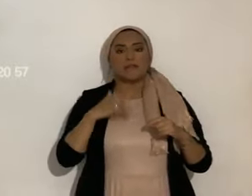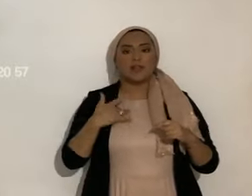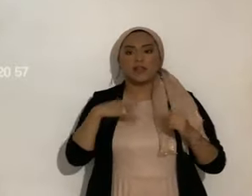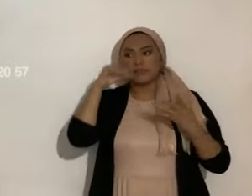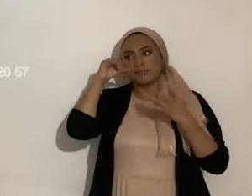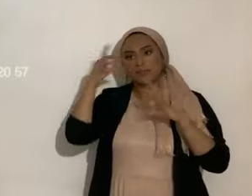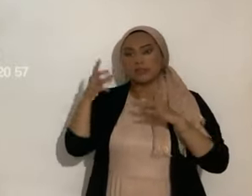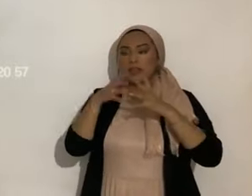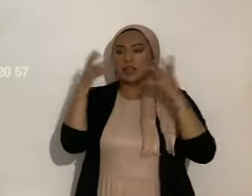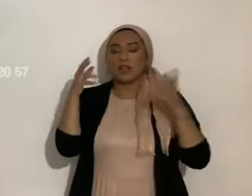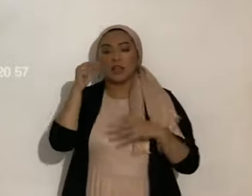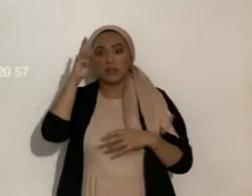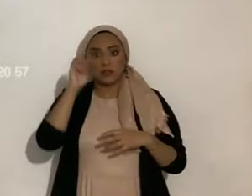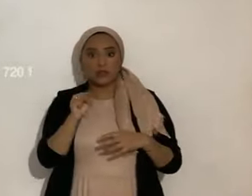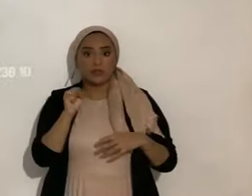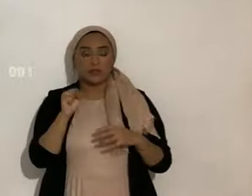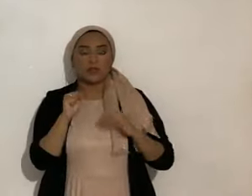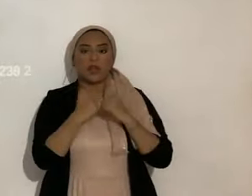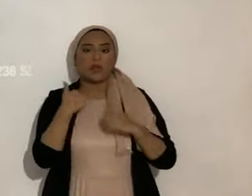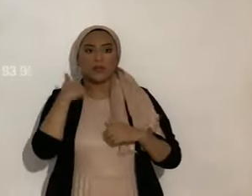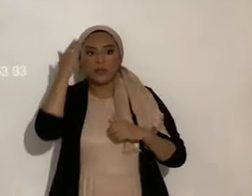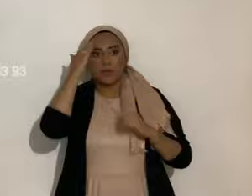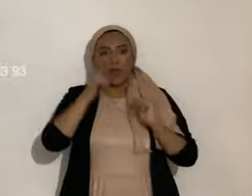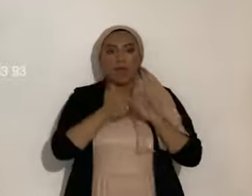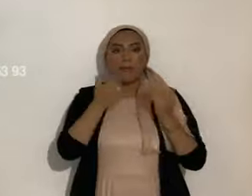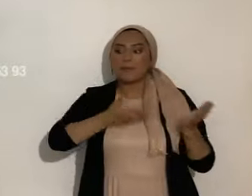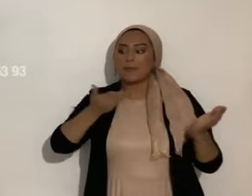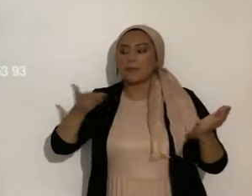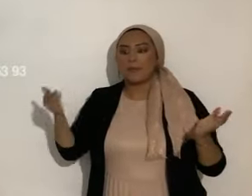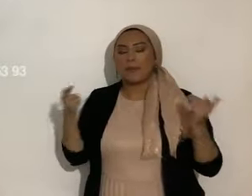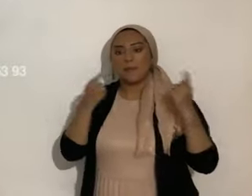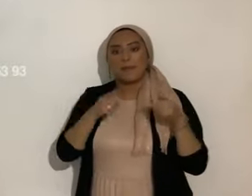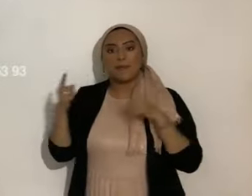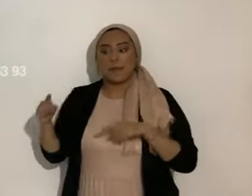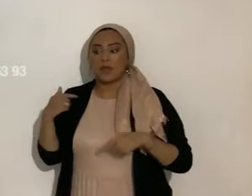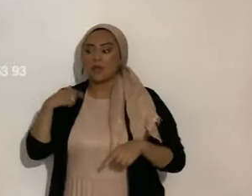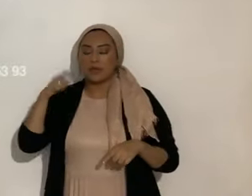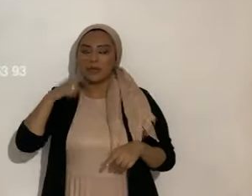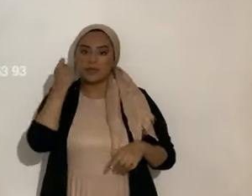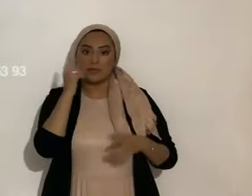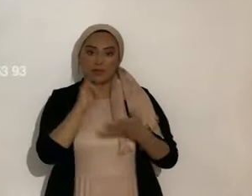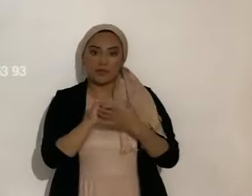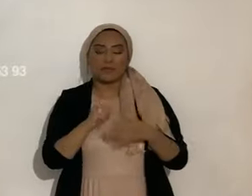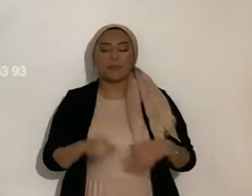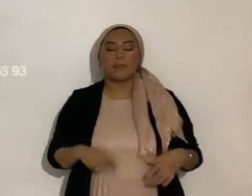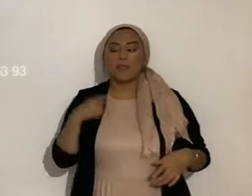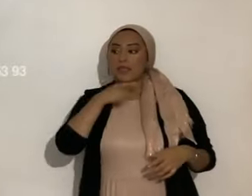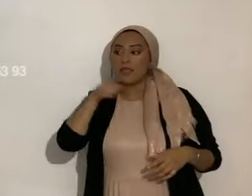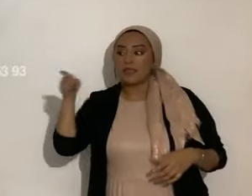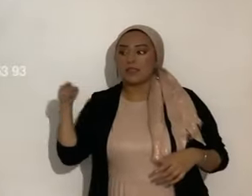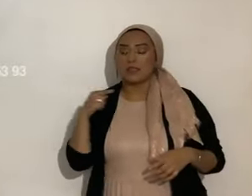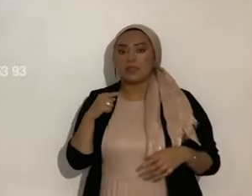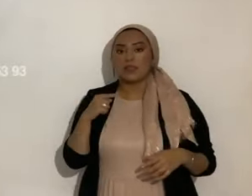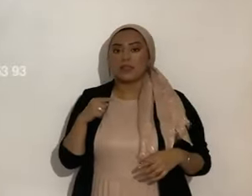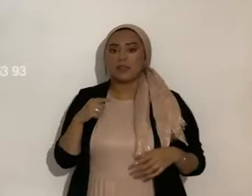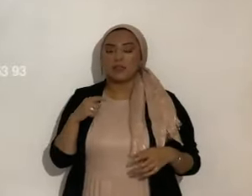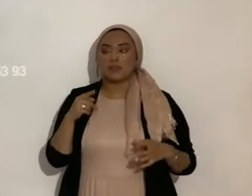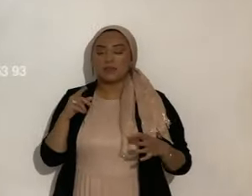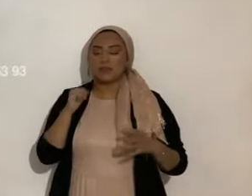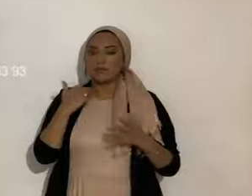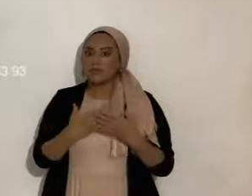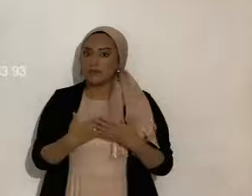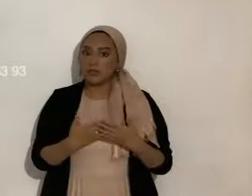aturdido por tantas noticias, sino cómo nos enteraríamos cómo van las cosas. Sí, tenemos que entender eso. Ellos estaban en una peor